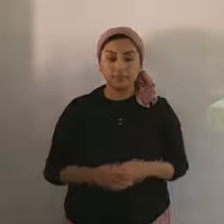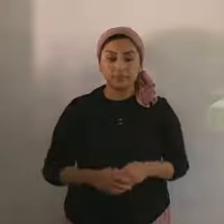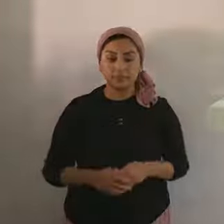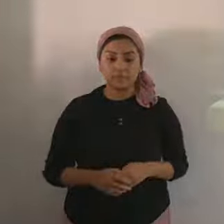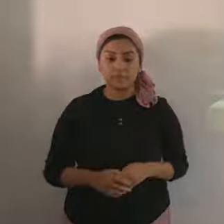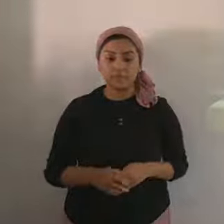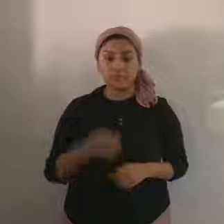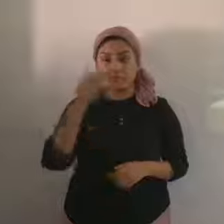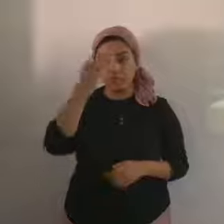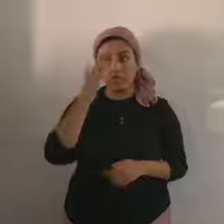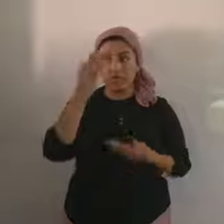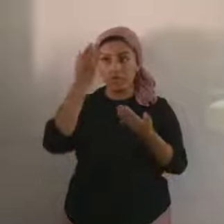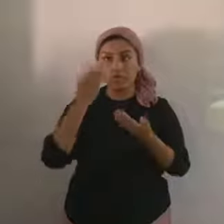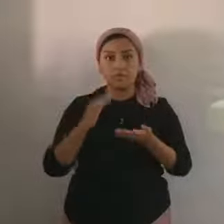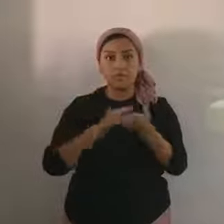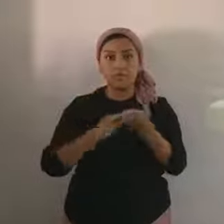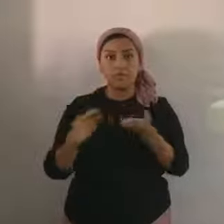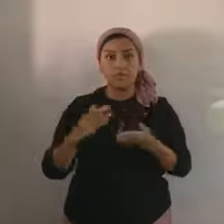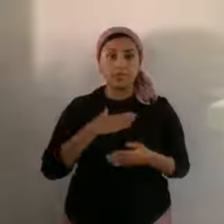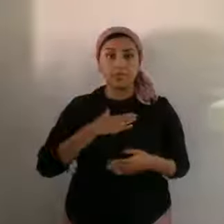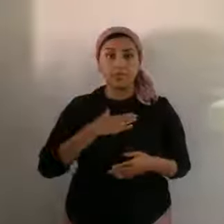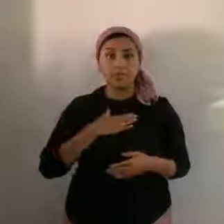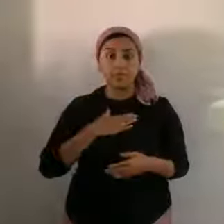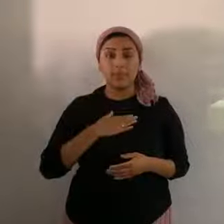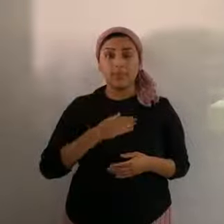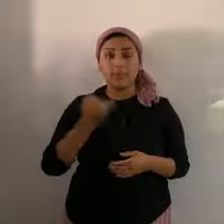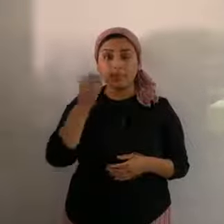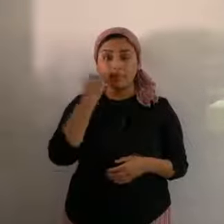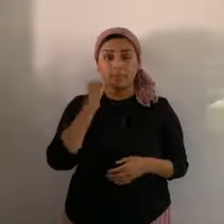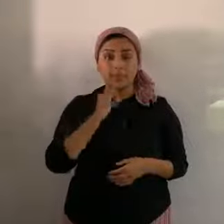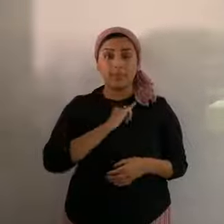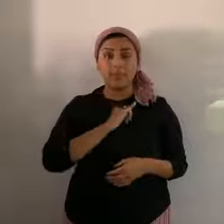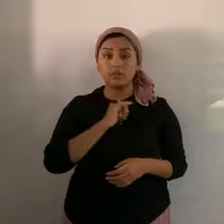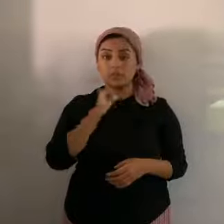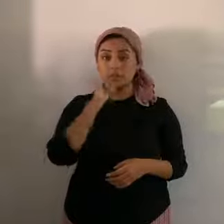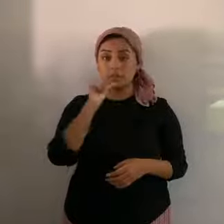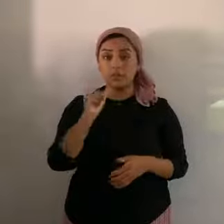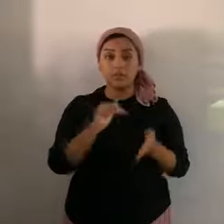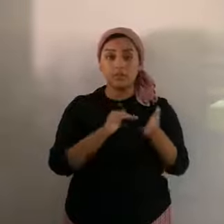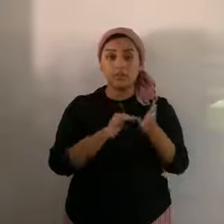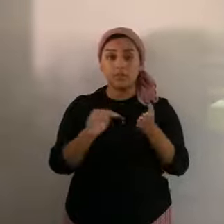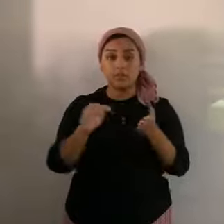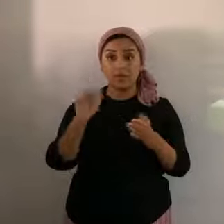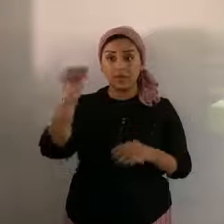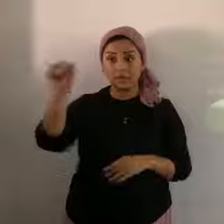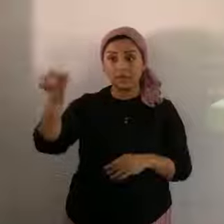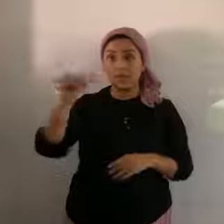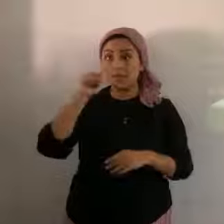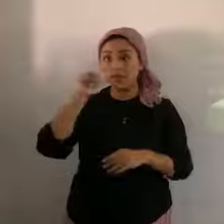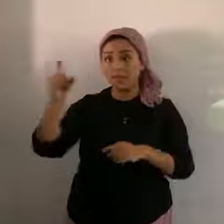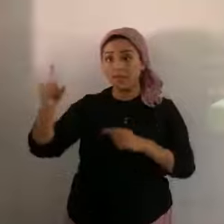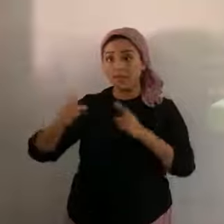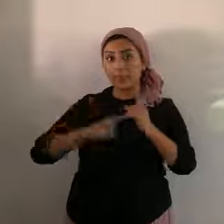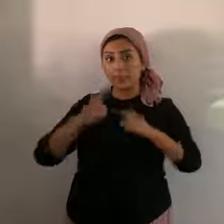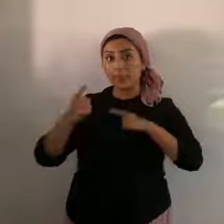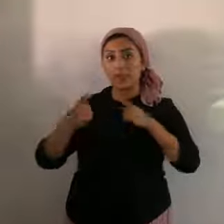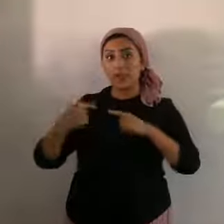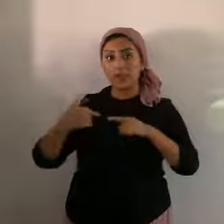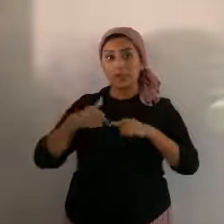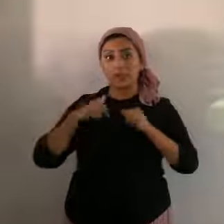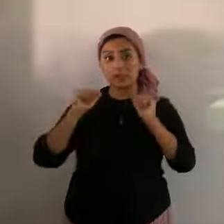El Eterno me perdonó. Si yo no perdono a aquel que me ofenda, entonces yo